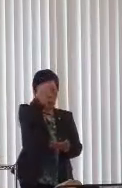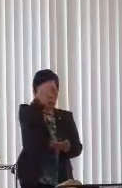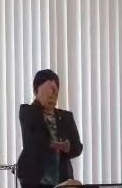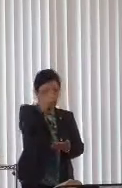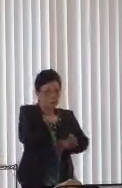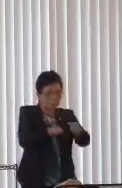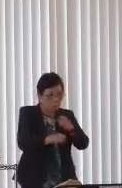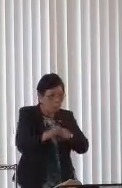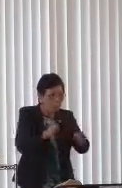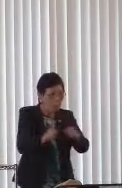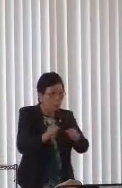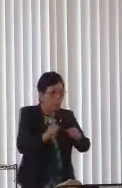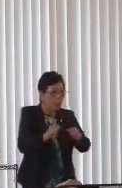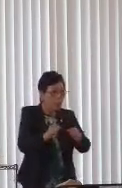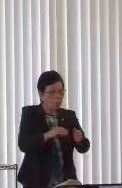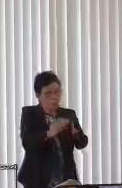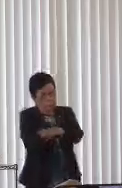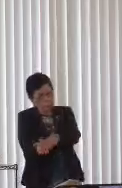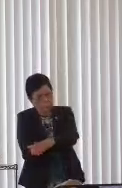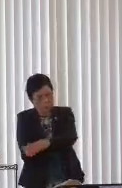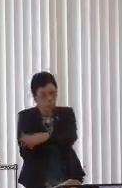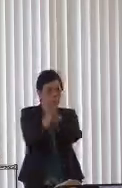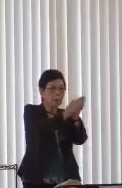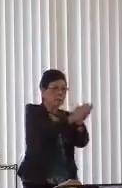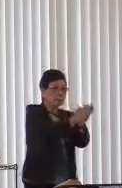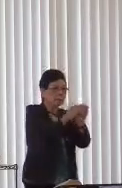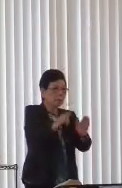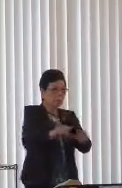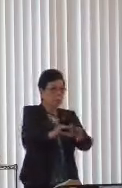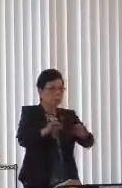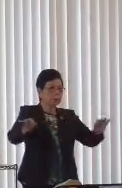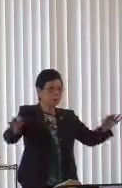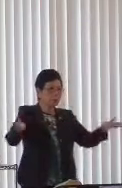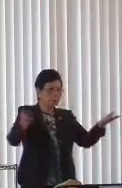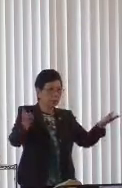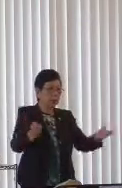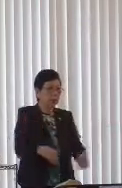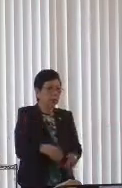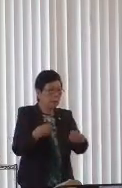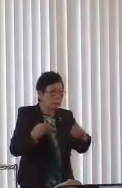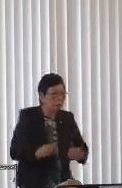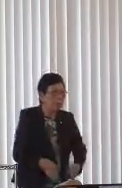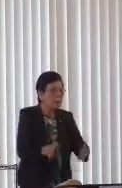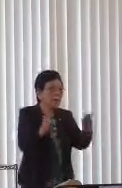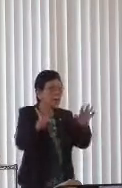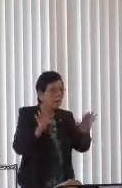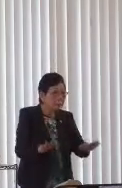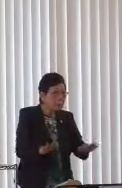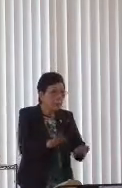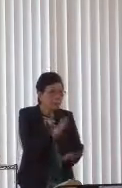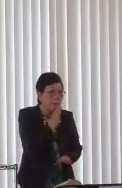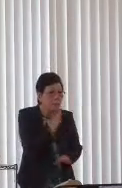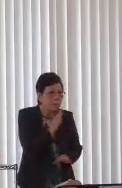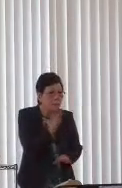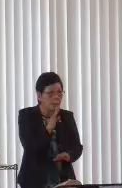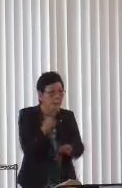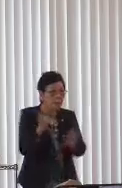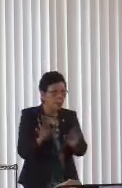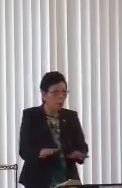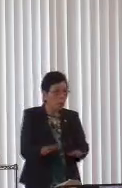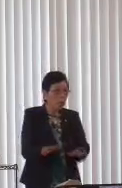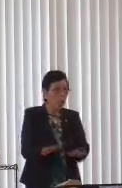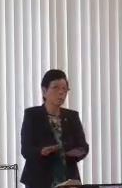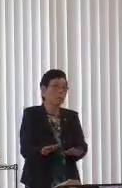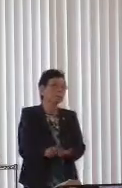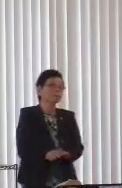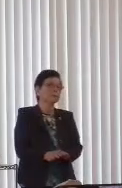動、そして死と復活によってこの地上に誕生した今まさに、ここにある神の